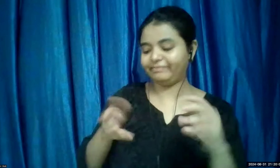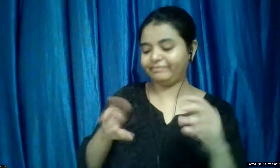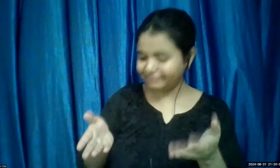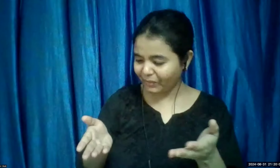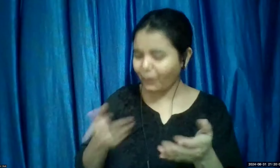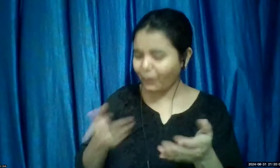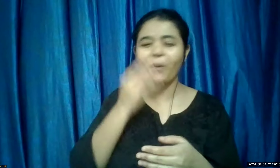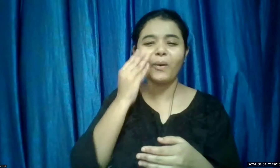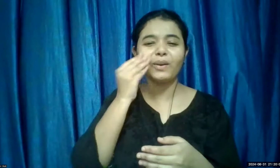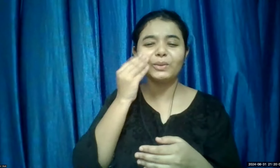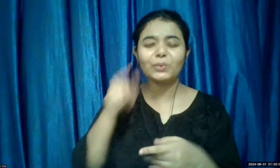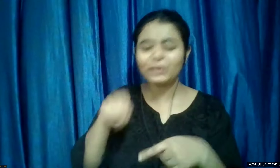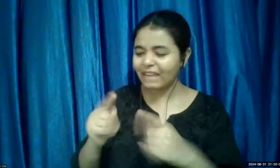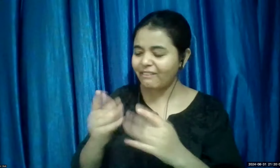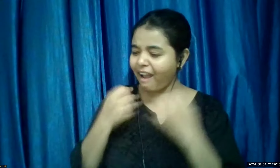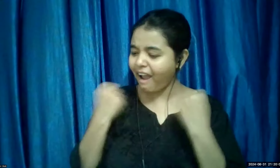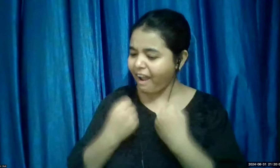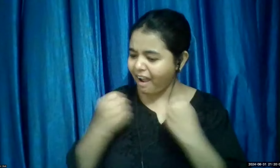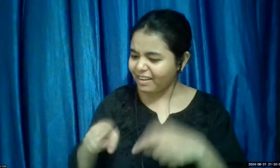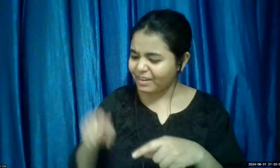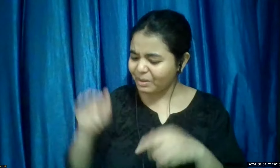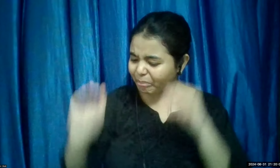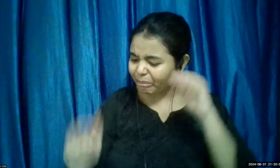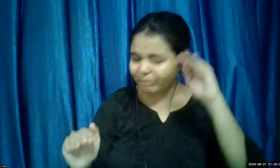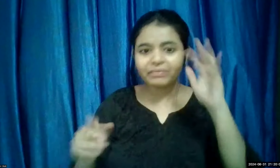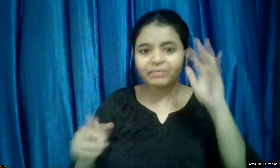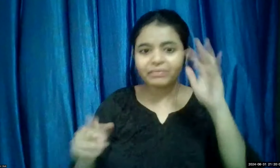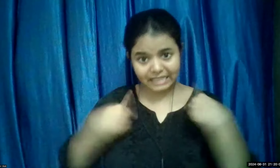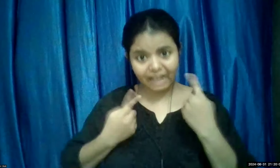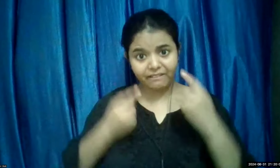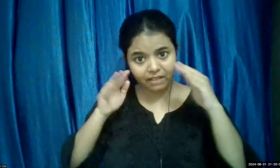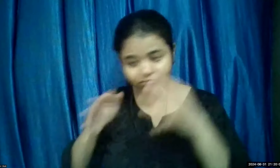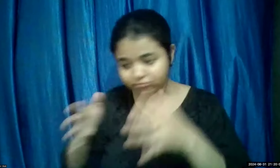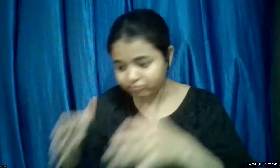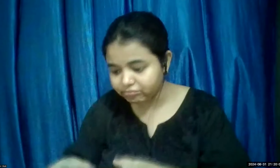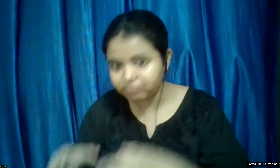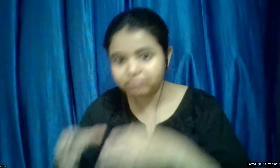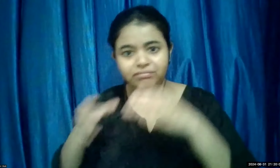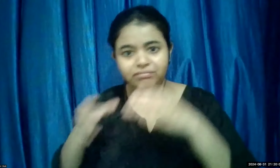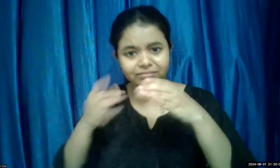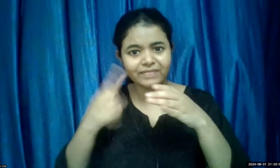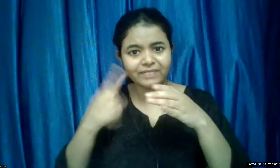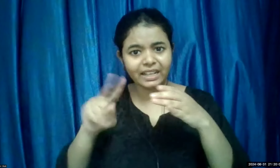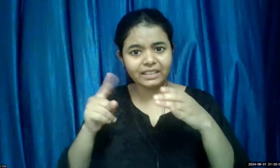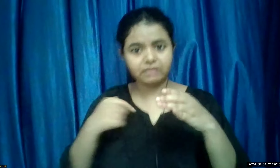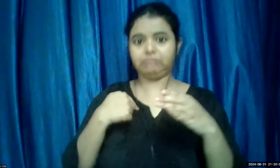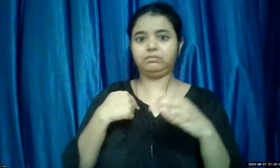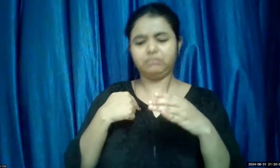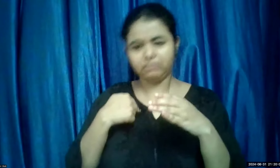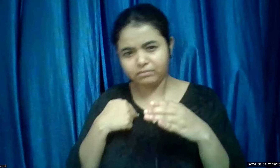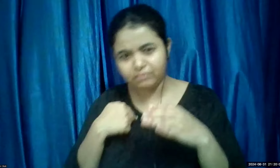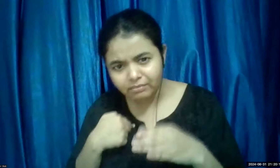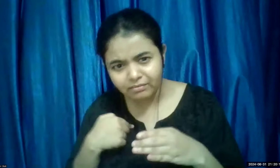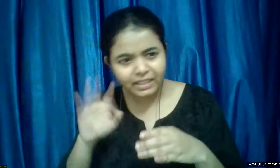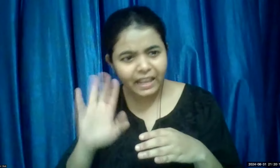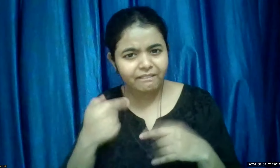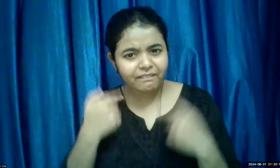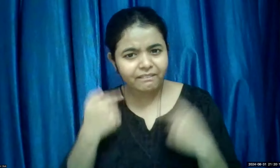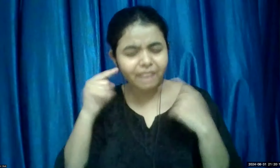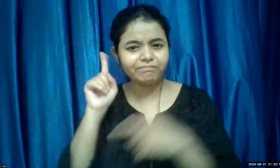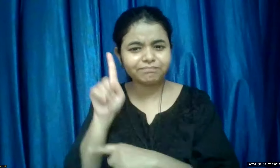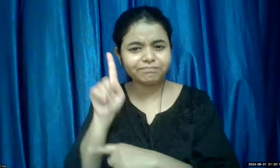ये छोटा बालक है लेकिन मेरी गोदी में आना चाहता, क्या करते हैं, झुकते हैं और उसको उठा लेते हैं। इसी प्रकार से भगवान